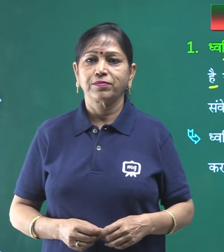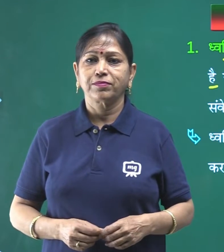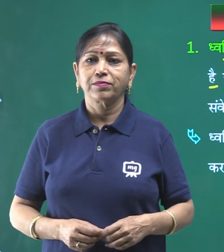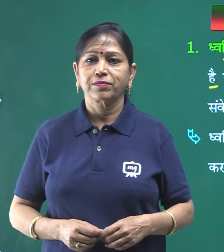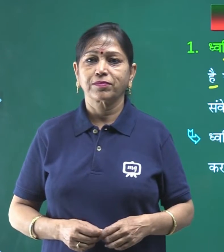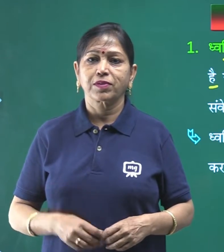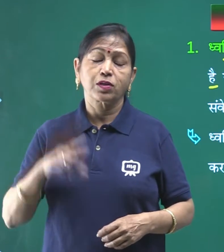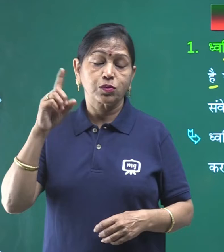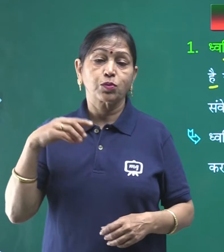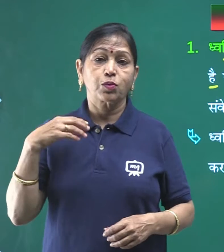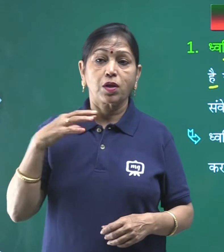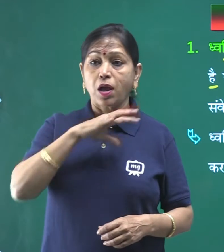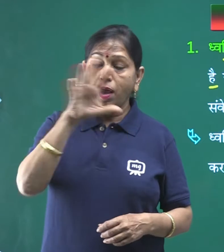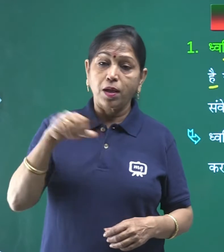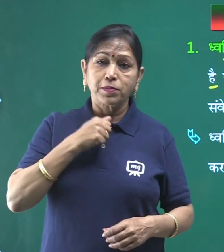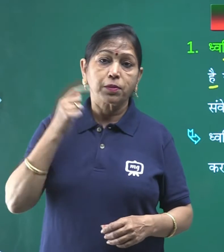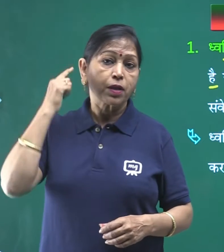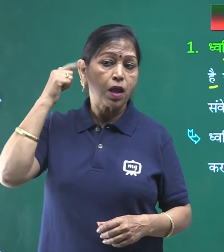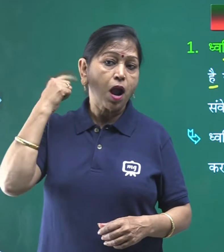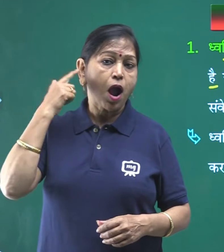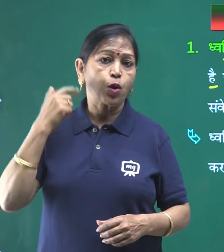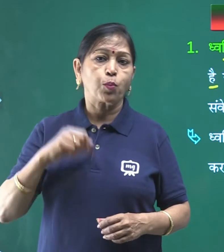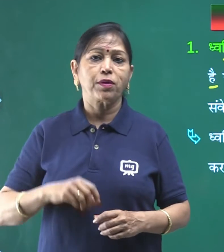जो हमारे कानों में